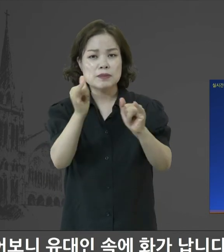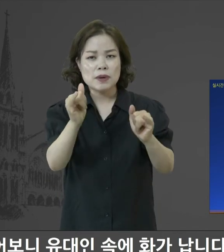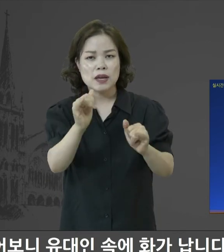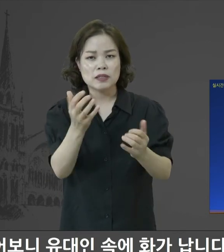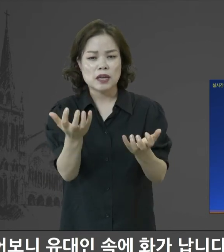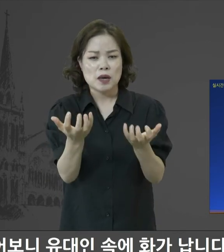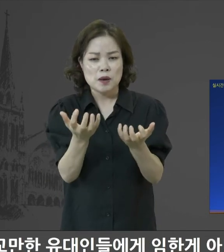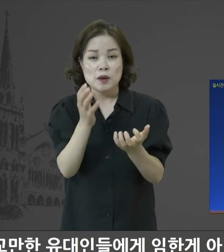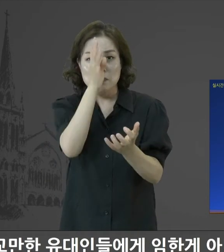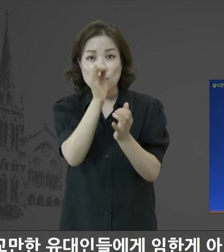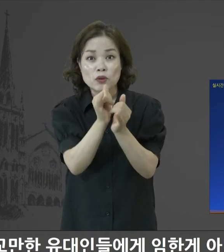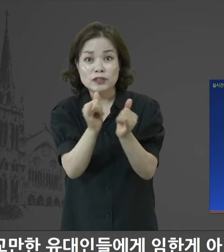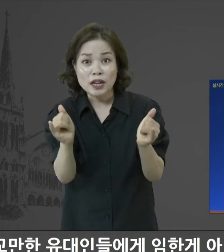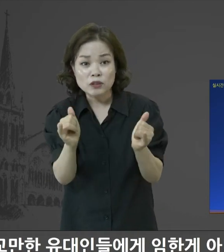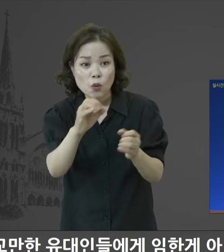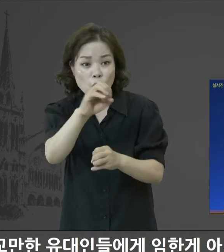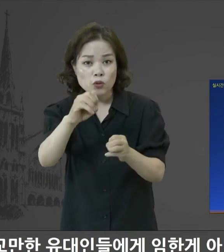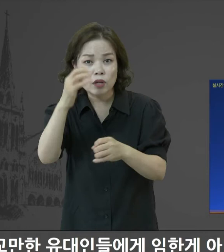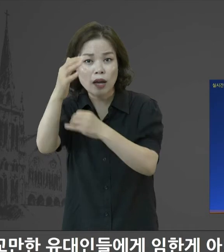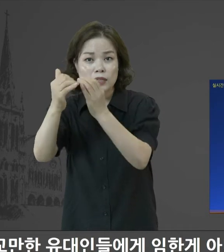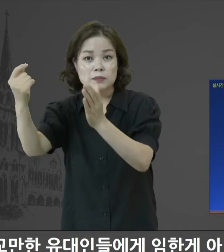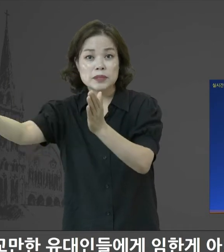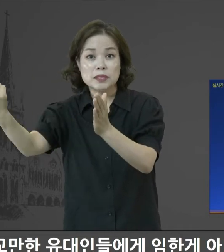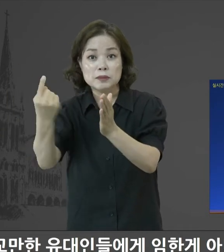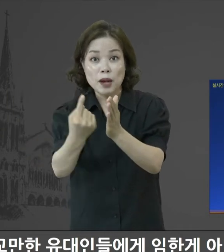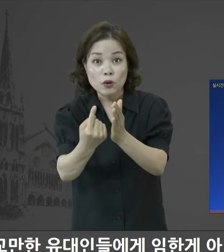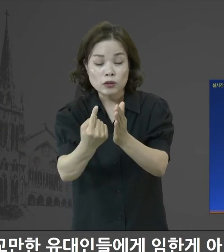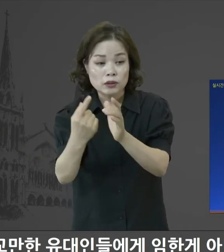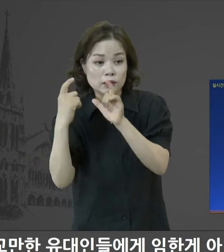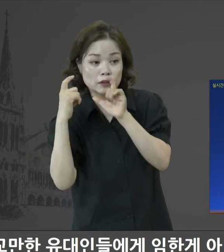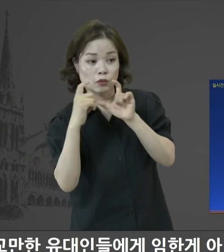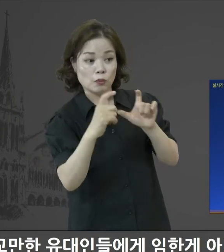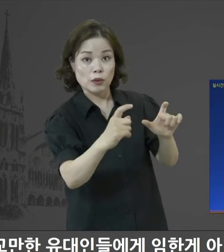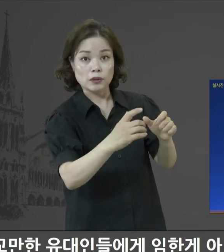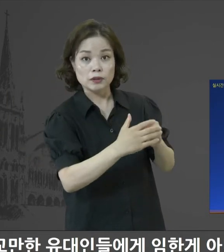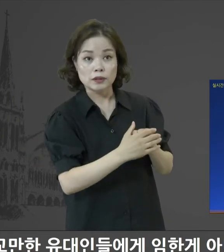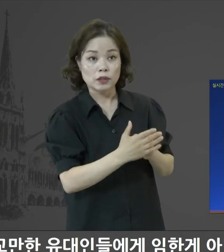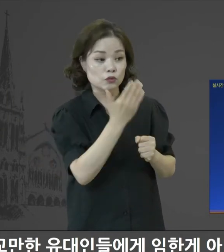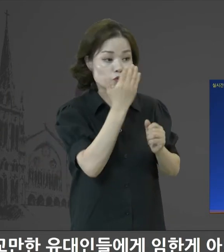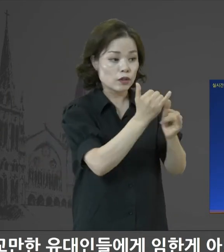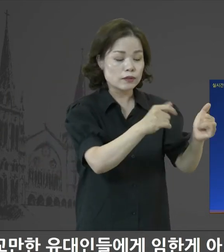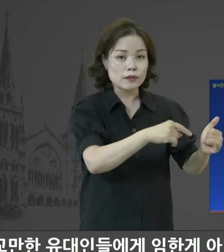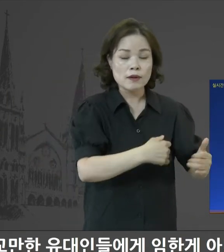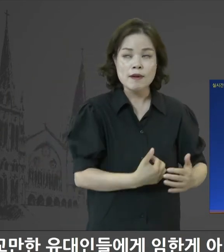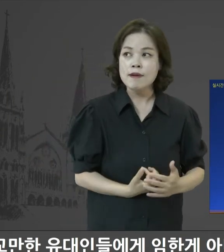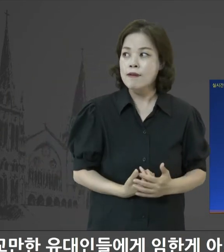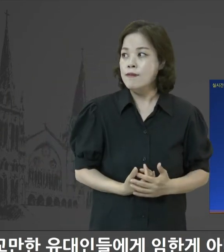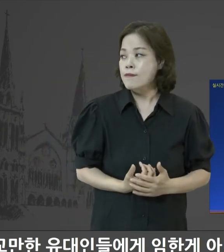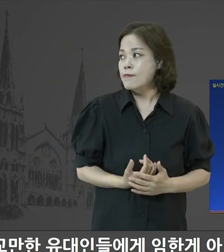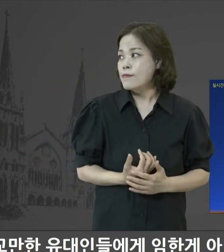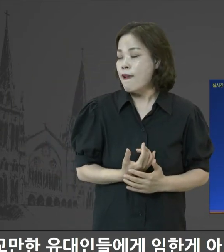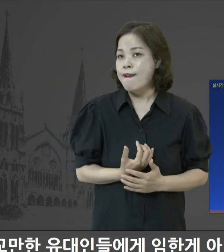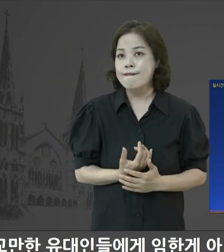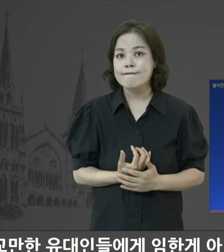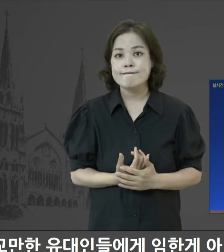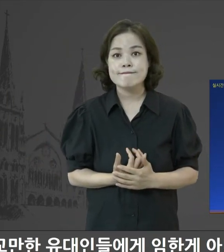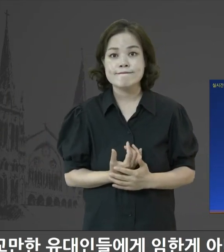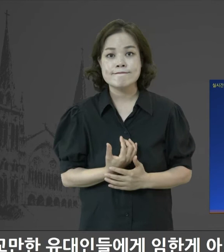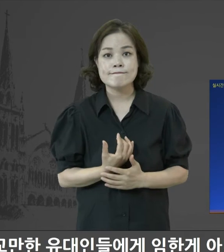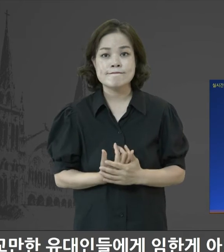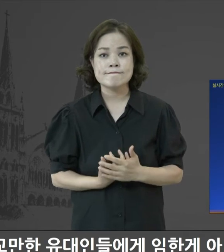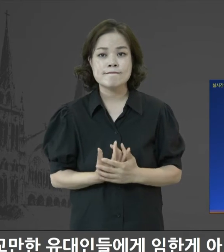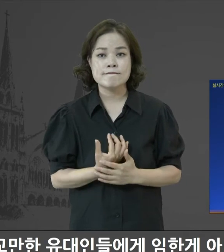문둥병자, 그들에게 오히려 임할 것이다, 이렇게 선포를 하니까 이들이 속이 막 부글부글 끓었습니다.